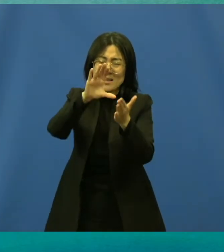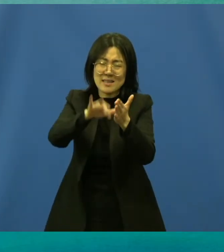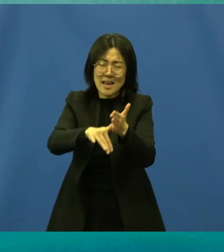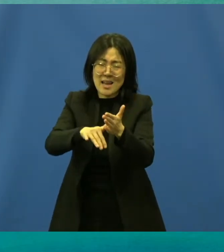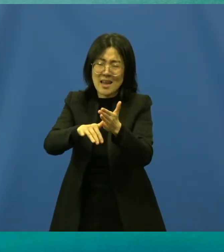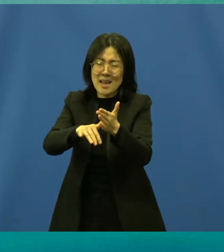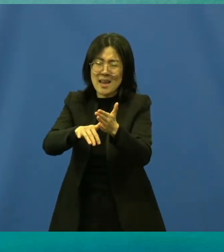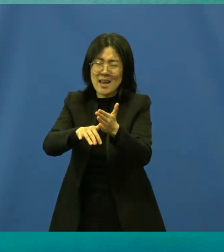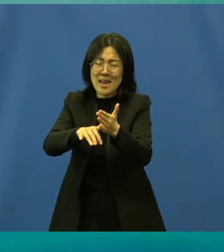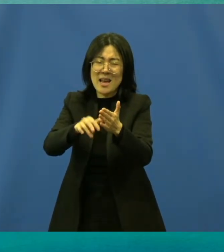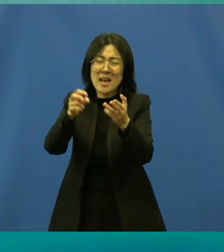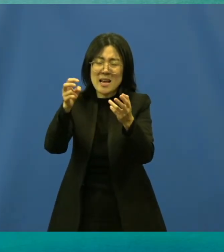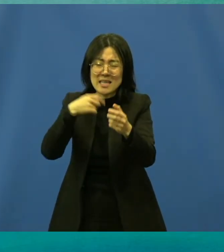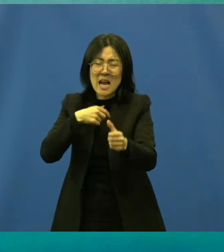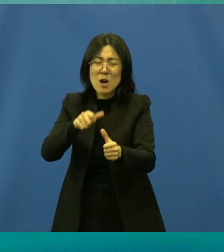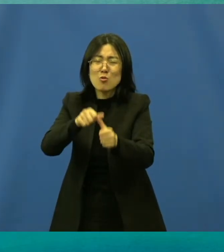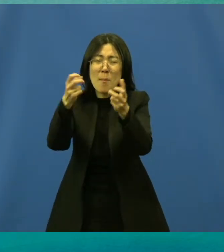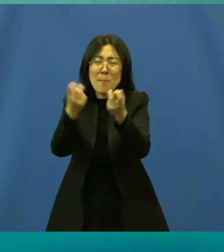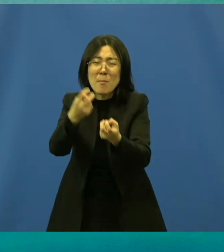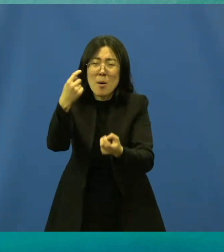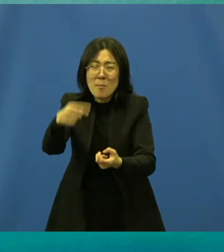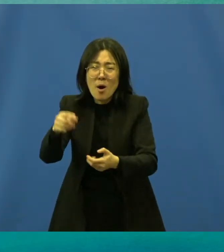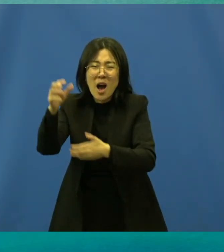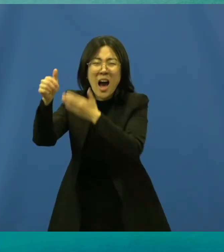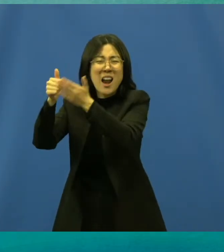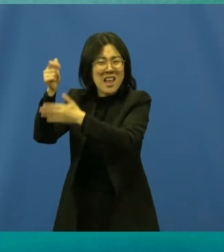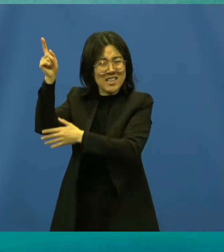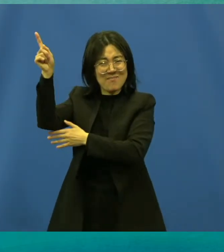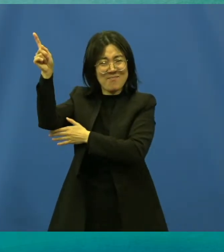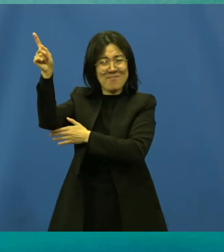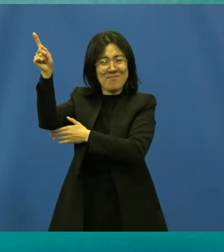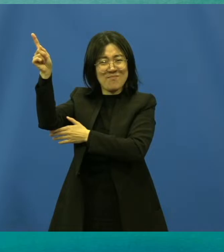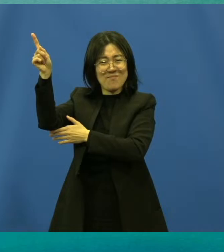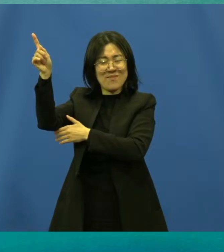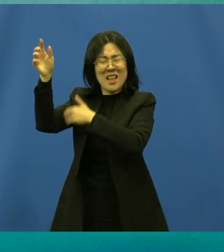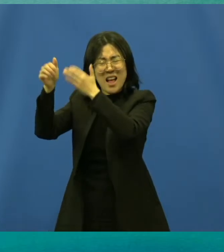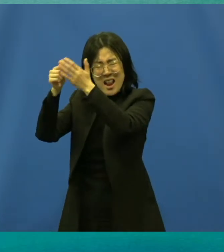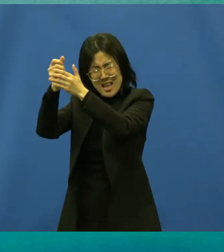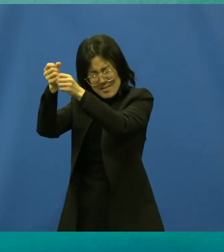붙들고 있습니다. 최종적으로 돌아갈 곳은 하나님.